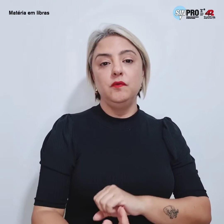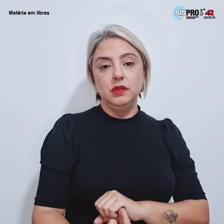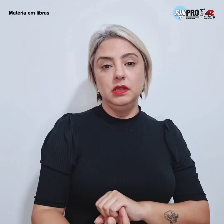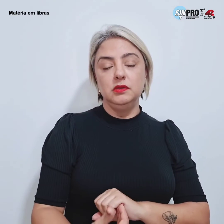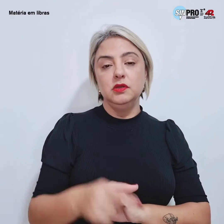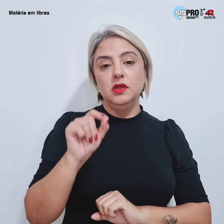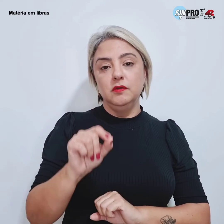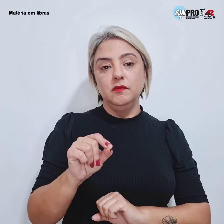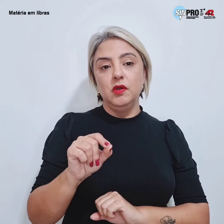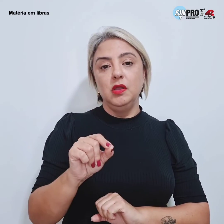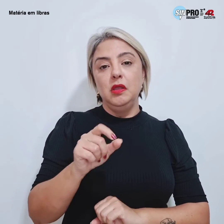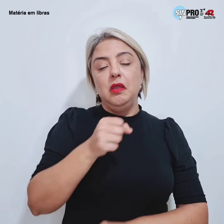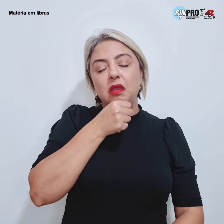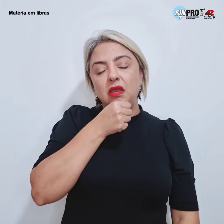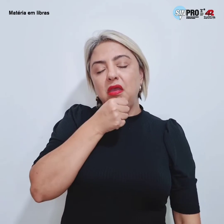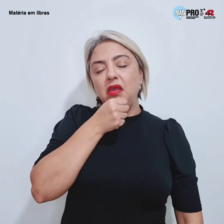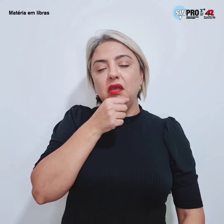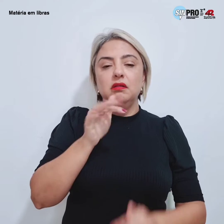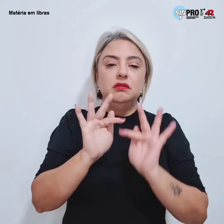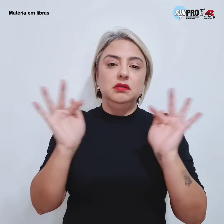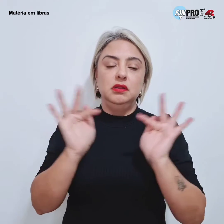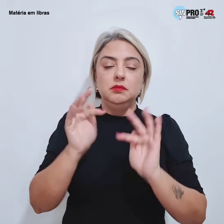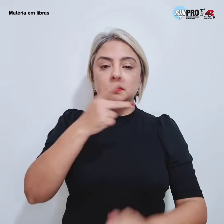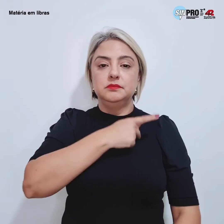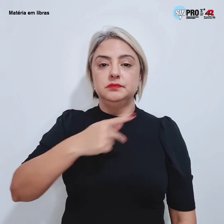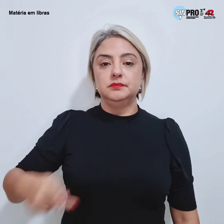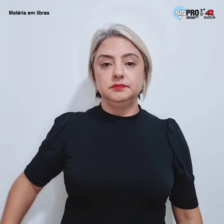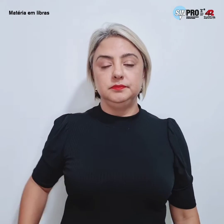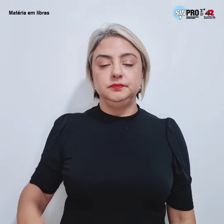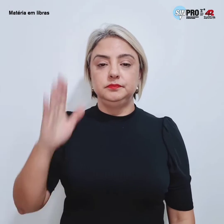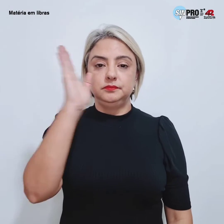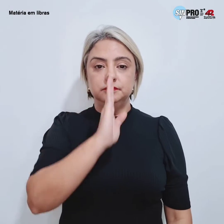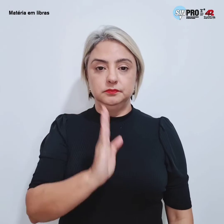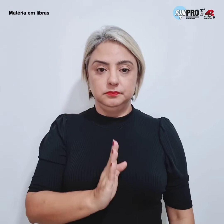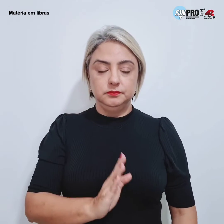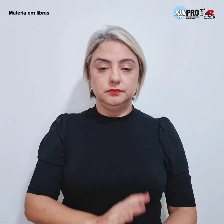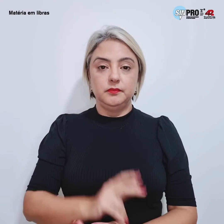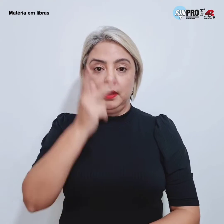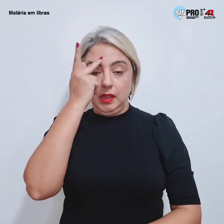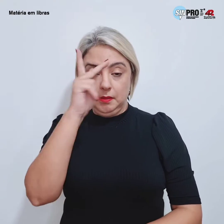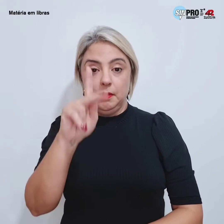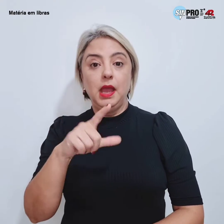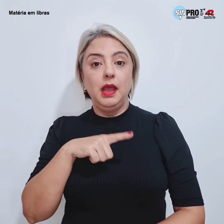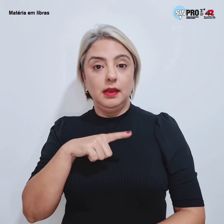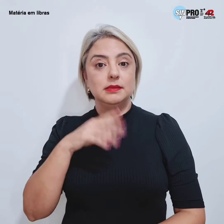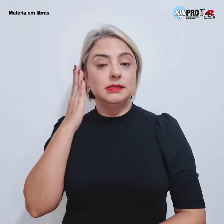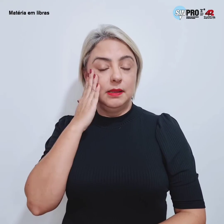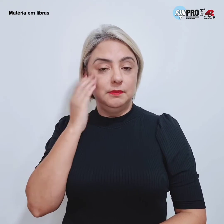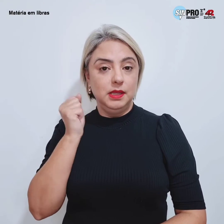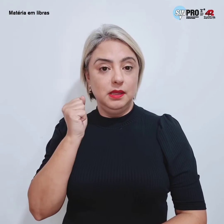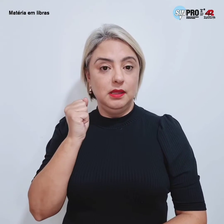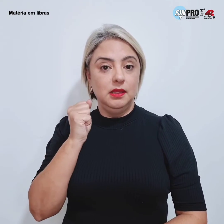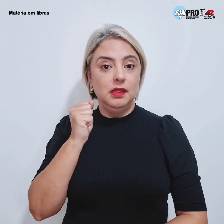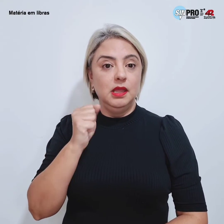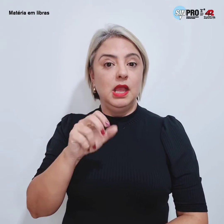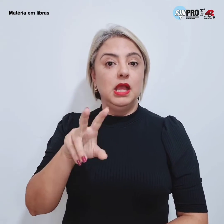considerado uma gripezinha pelo presidente do Brasil. Para se ter uma ideia, segundo a Central dos